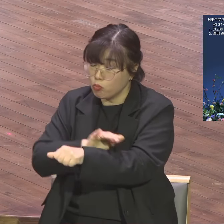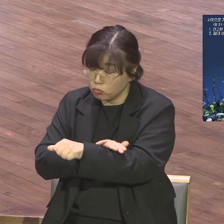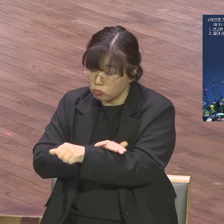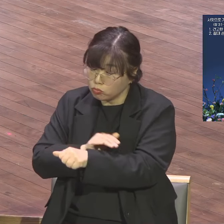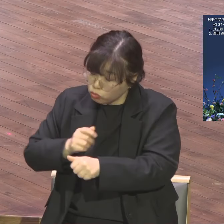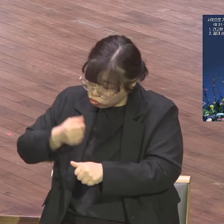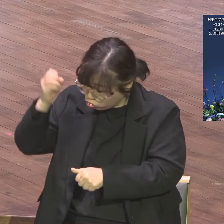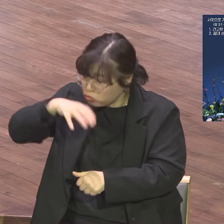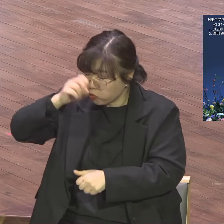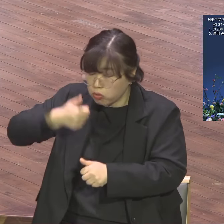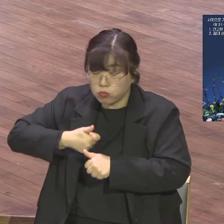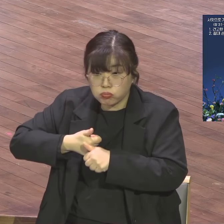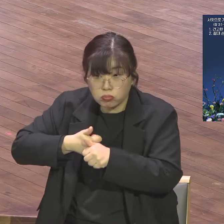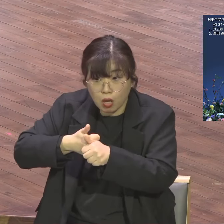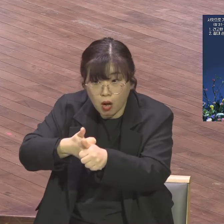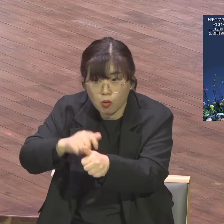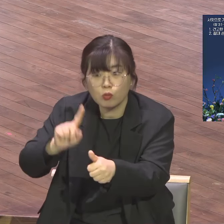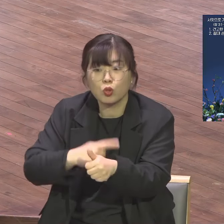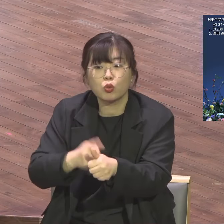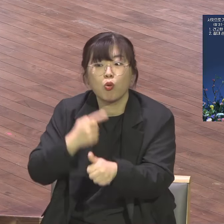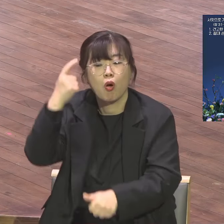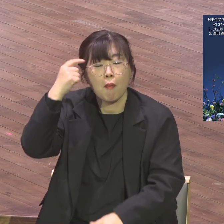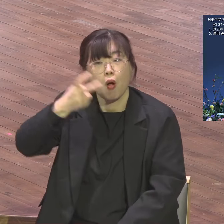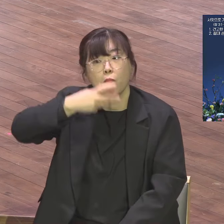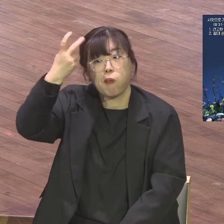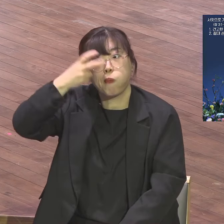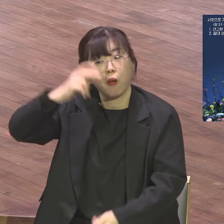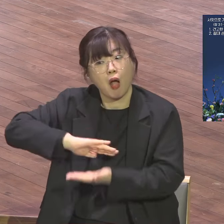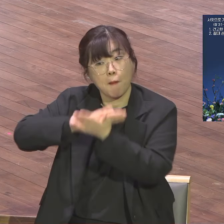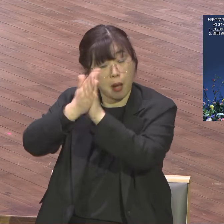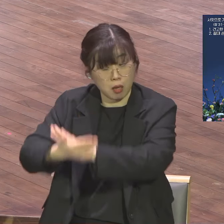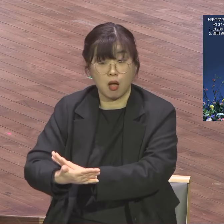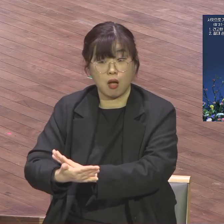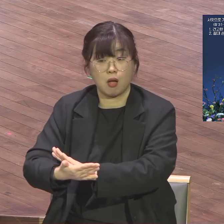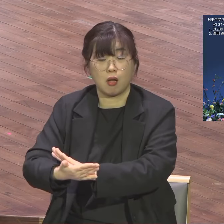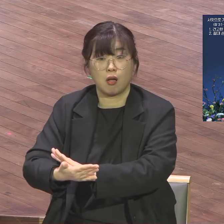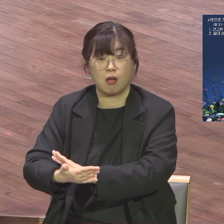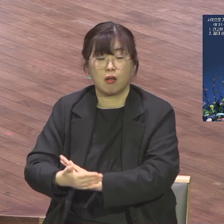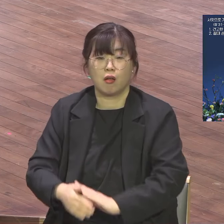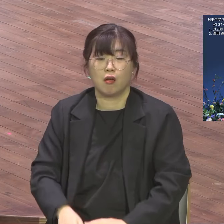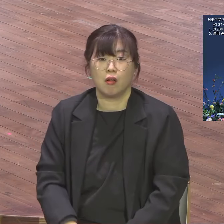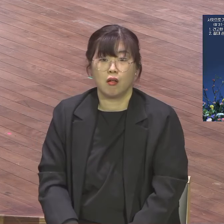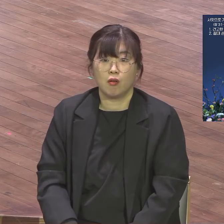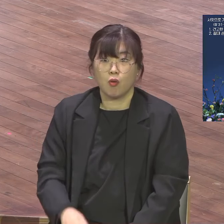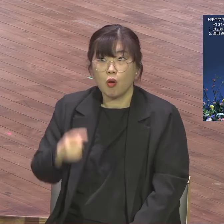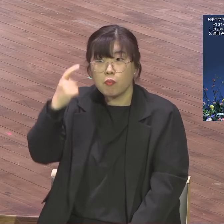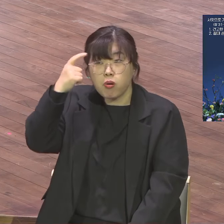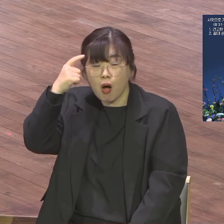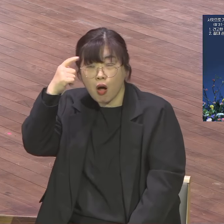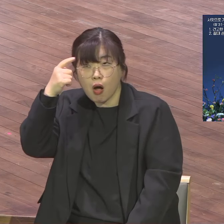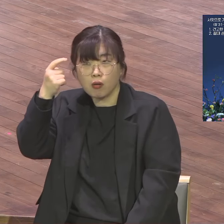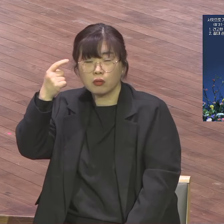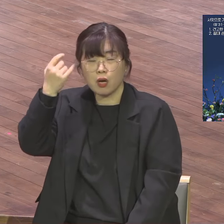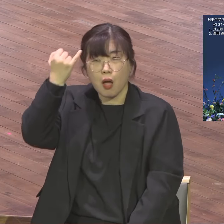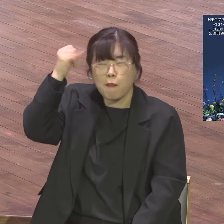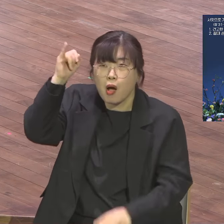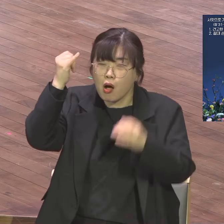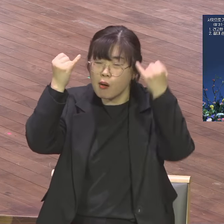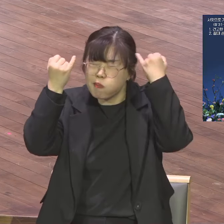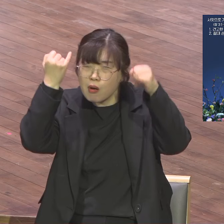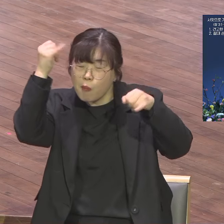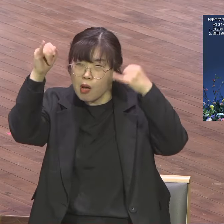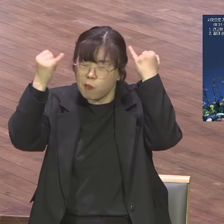그걸 보좌의 축복이라 그래. 그걸 이삼절 빛이라 그래. 그래가지고 머리 좋다는 사람 쳐다보면 다